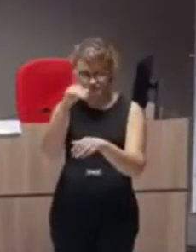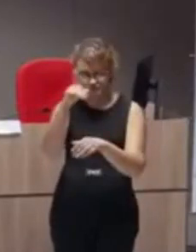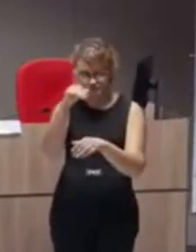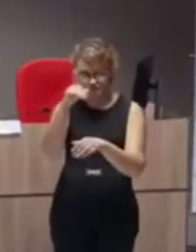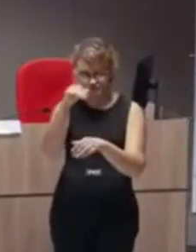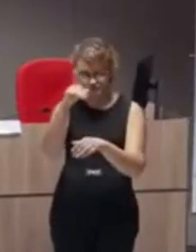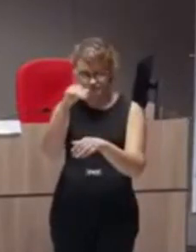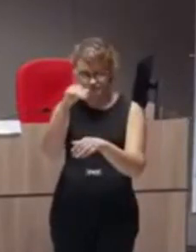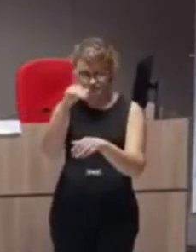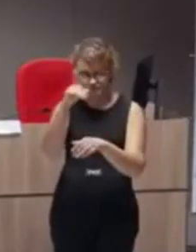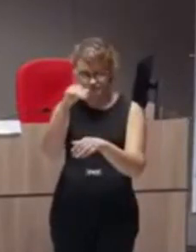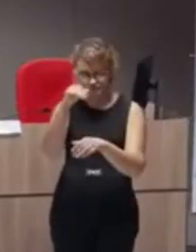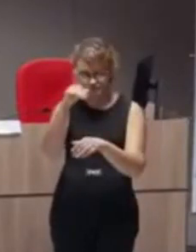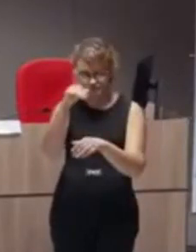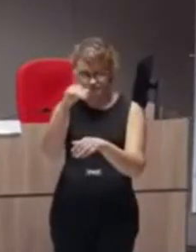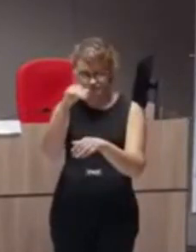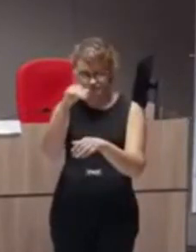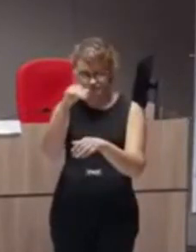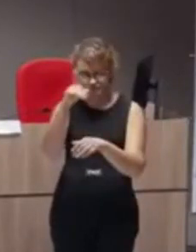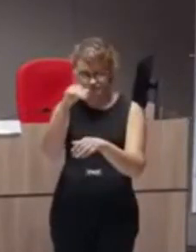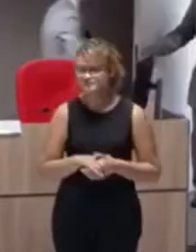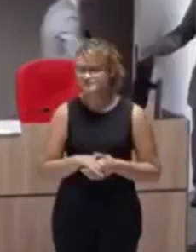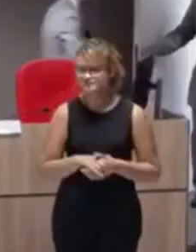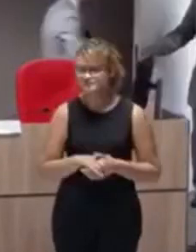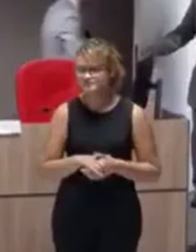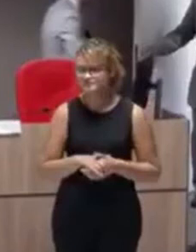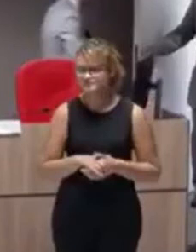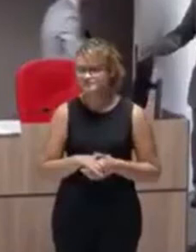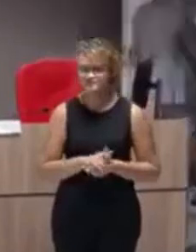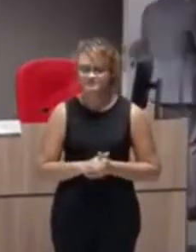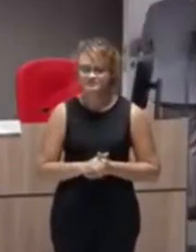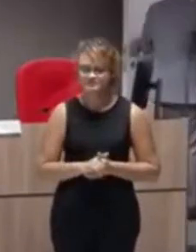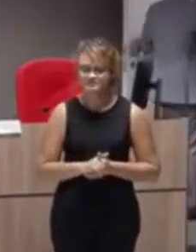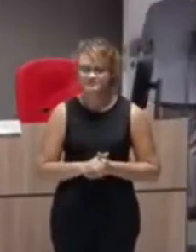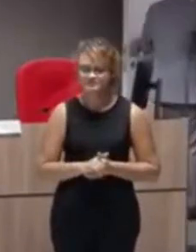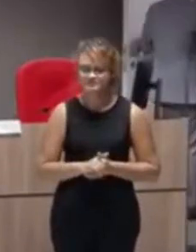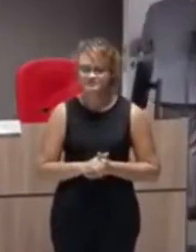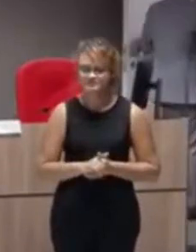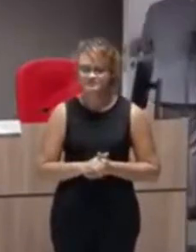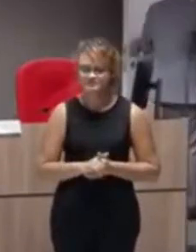pelas equipes. E, ok, deixa eu ver se eu passar aqui.